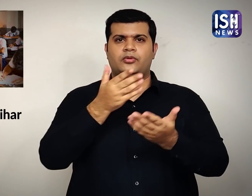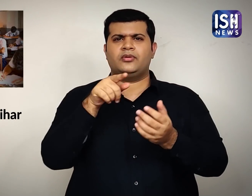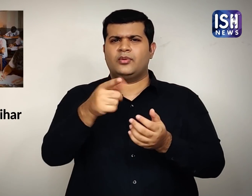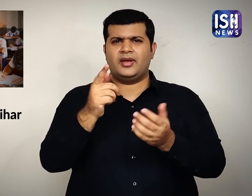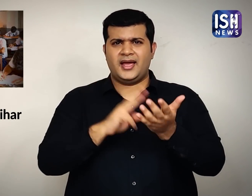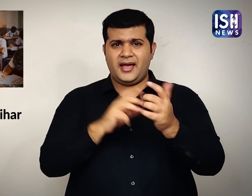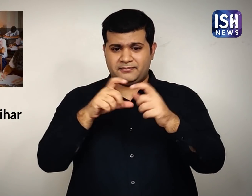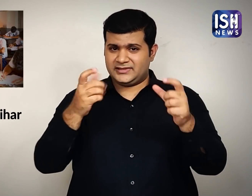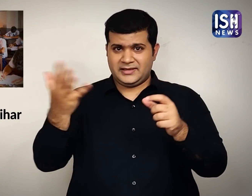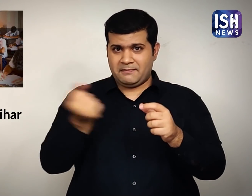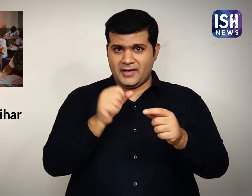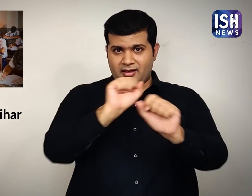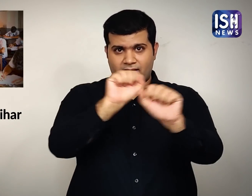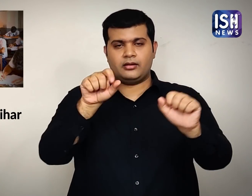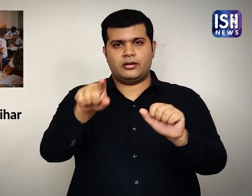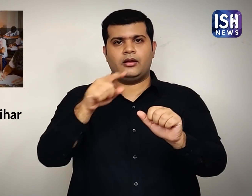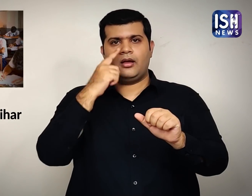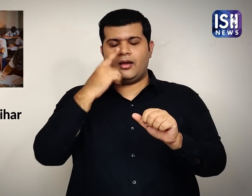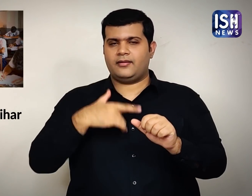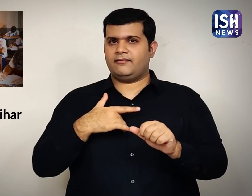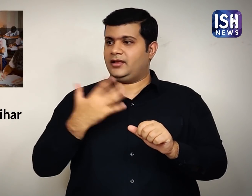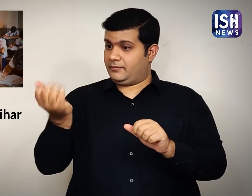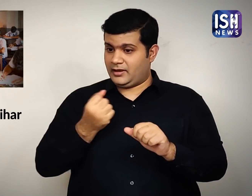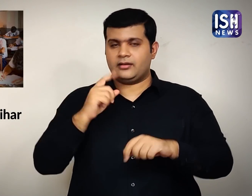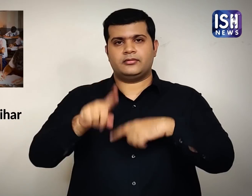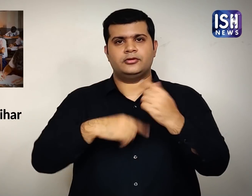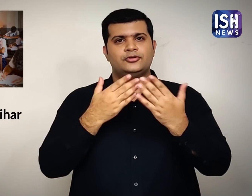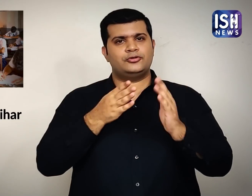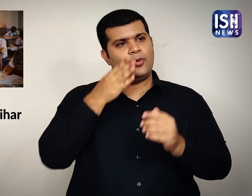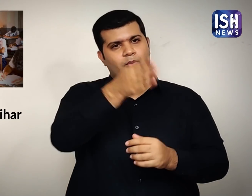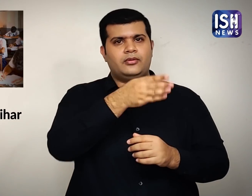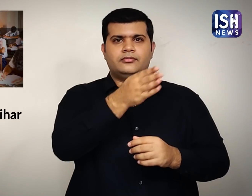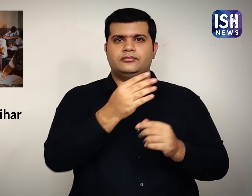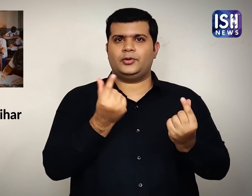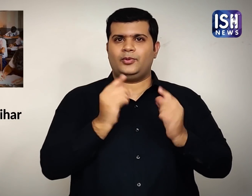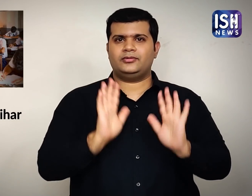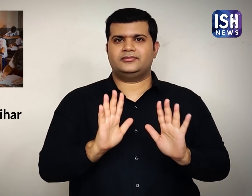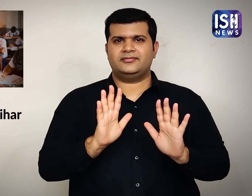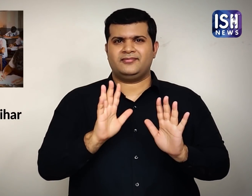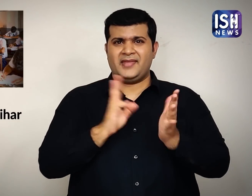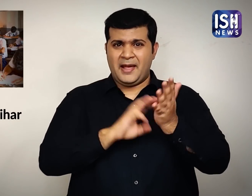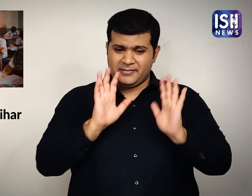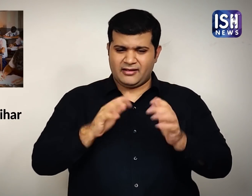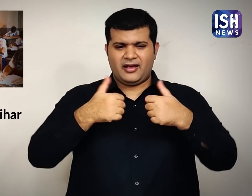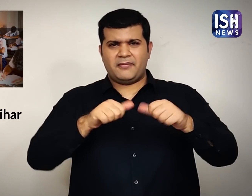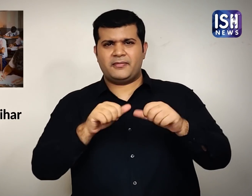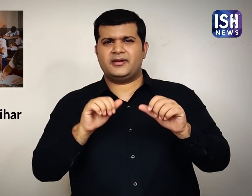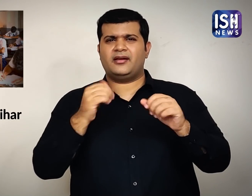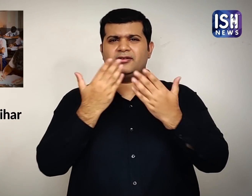यह फंड लड़कियों को पैड करीदने स्कूल जाने और चुट्टी लेने और स्कूल छोड़न लेने से बचने में मदद करने के लिए है